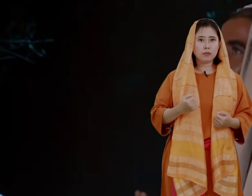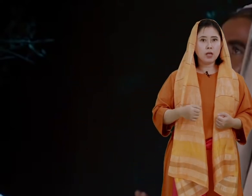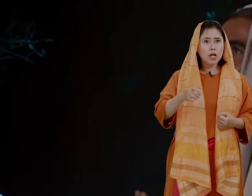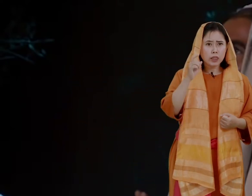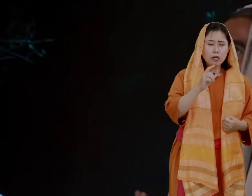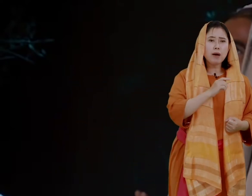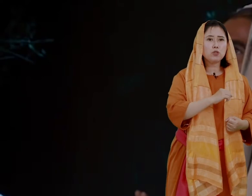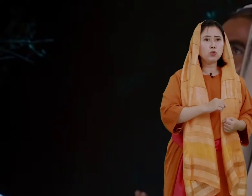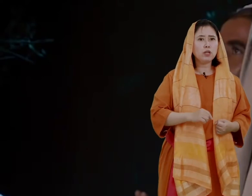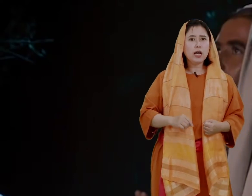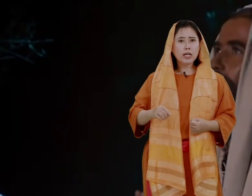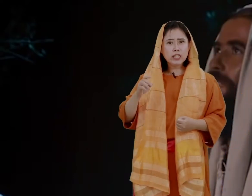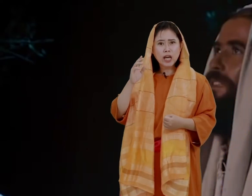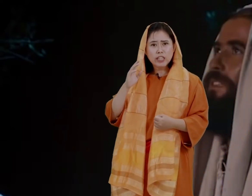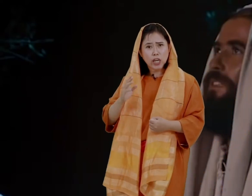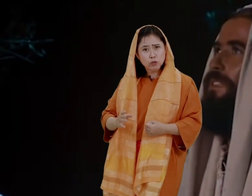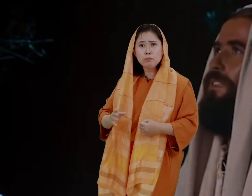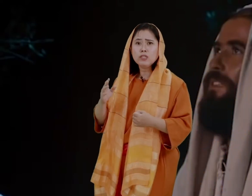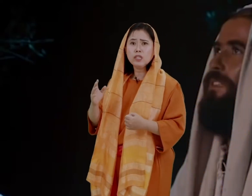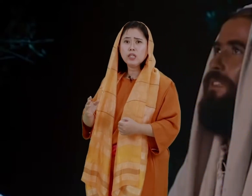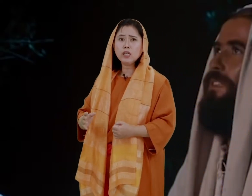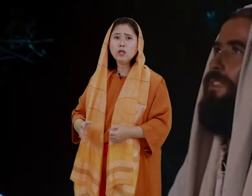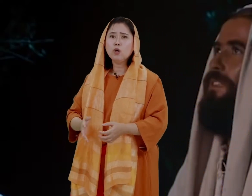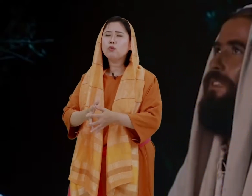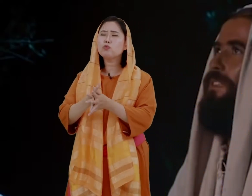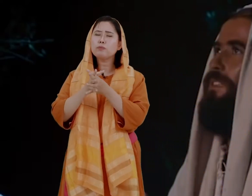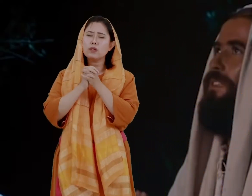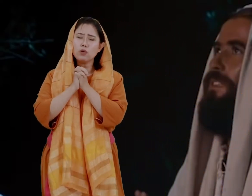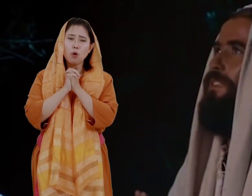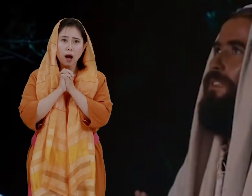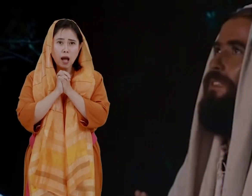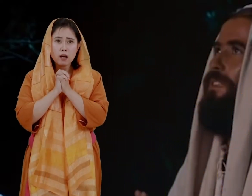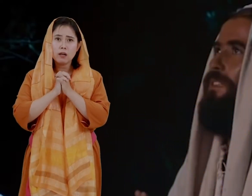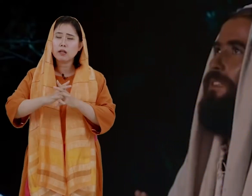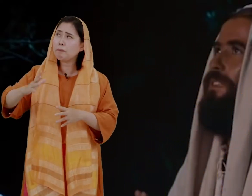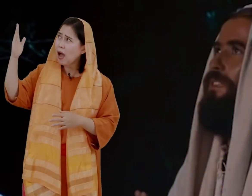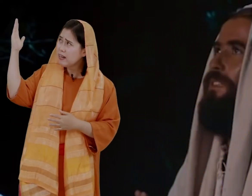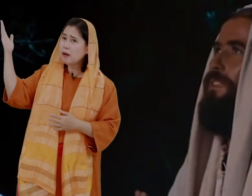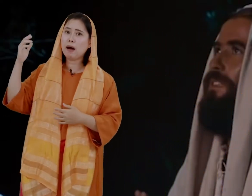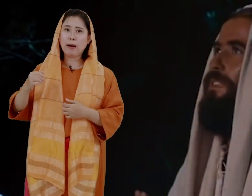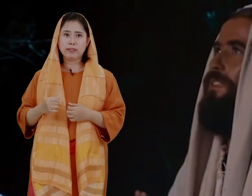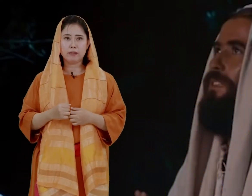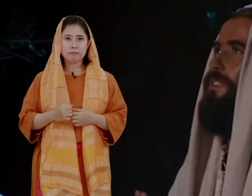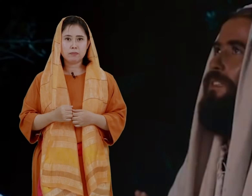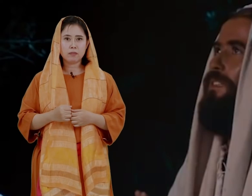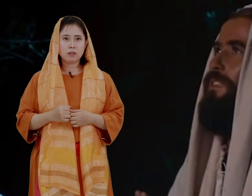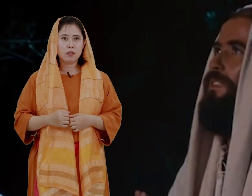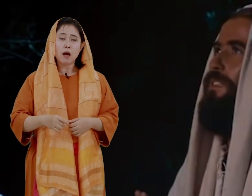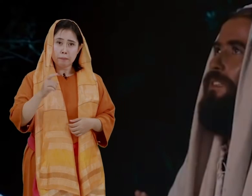lakukan. Termasuk ketika Yesus menyendiri untuk berdoa kepada